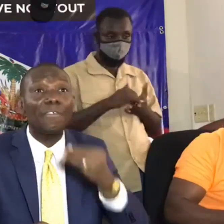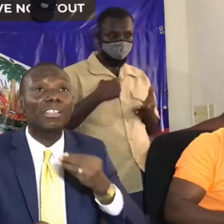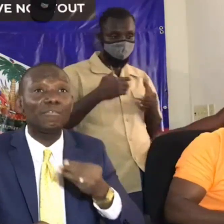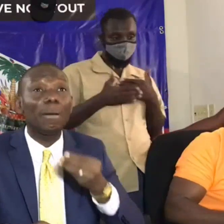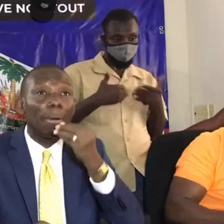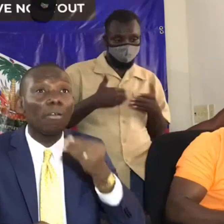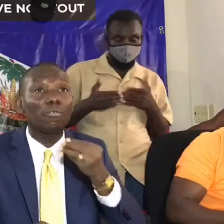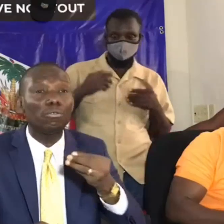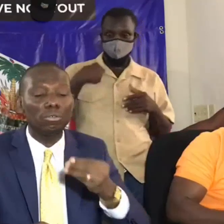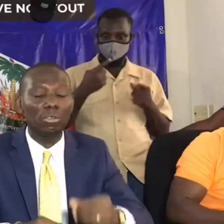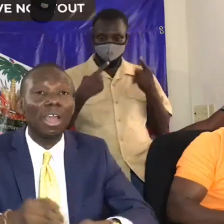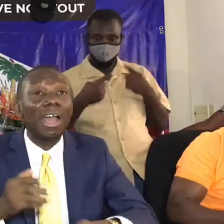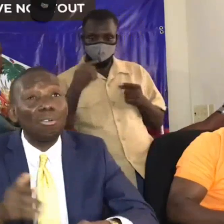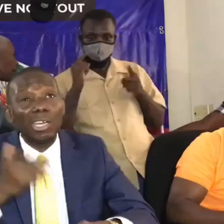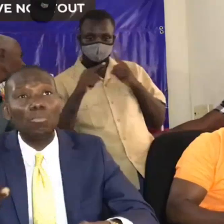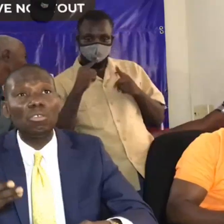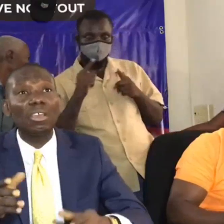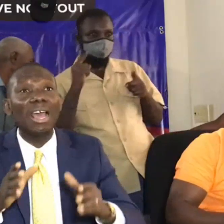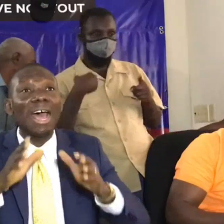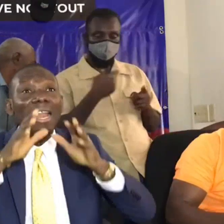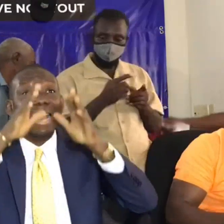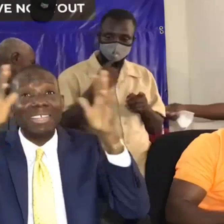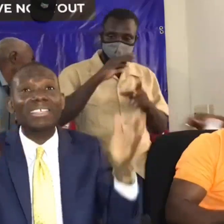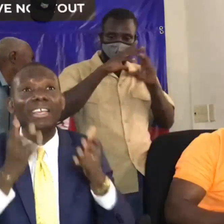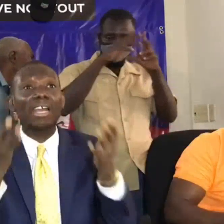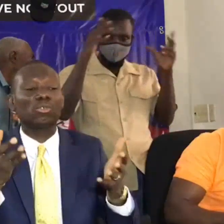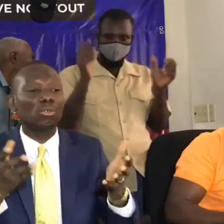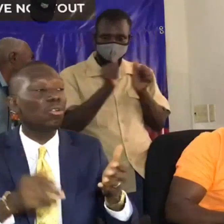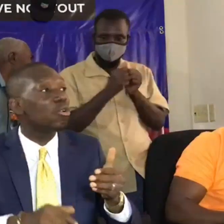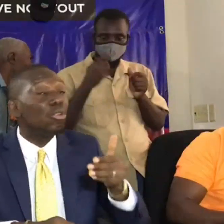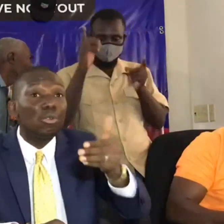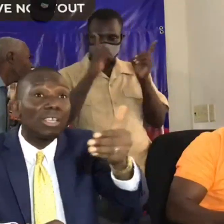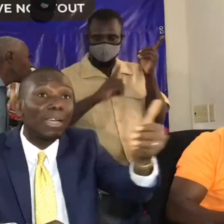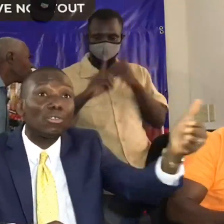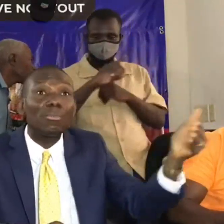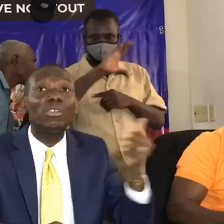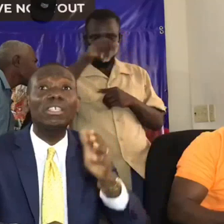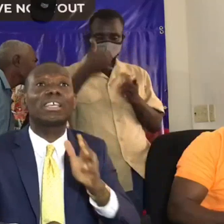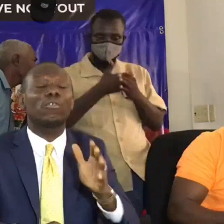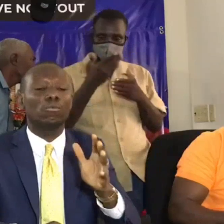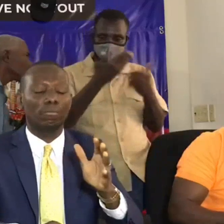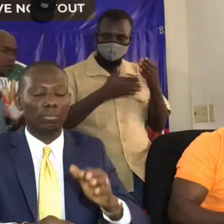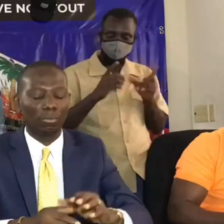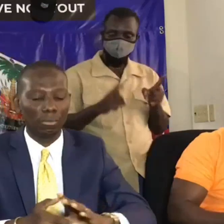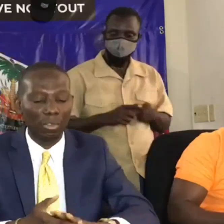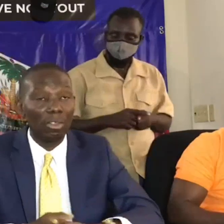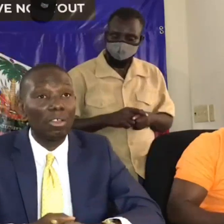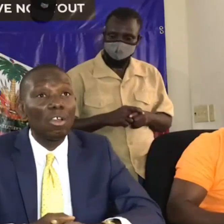sommes effectivement parvenus à contribuer à l'accélération du dossier prisonnier politique ça yo.